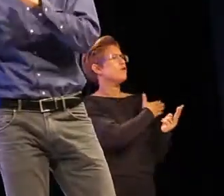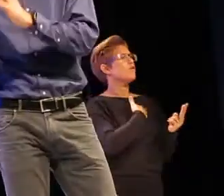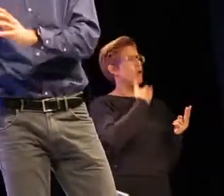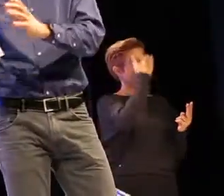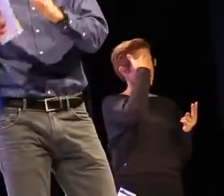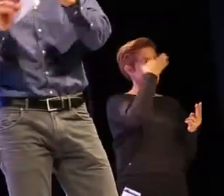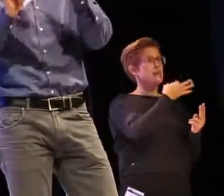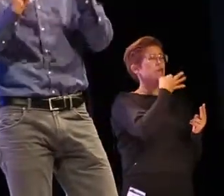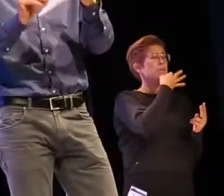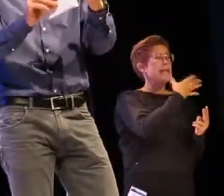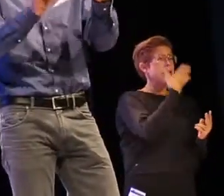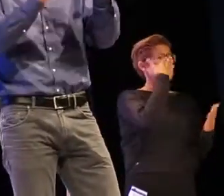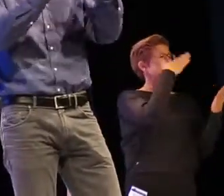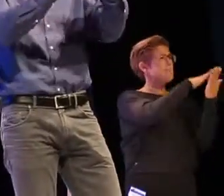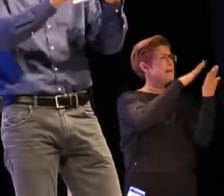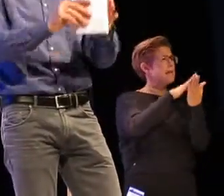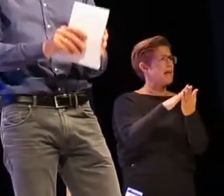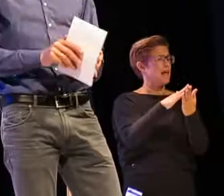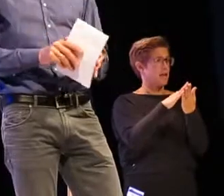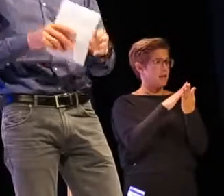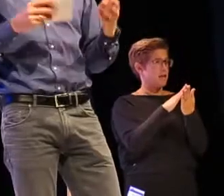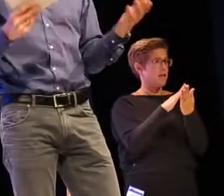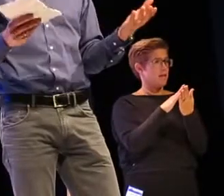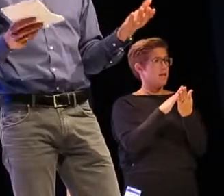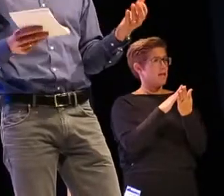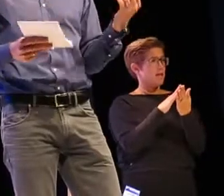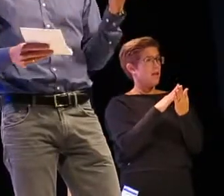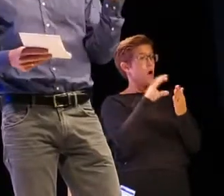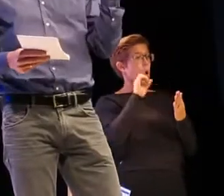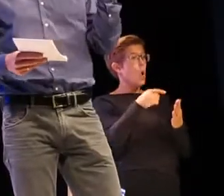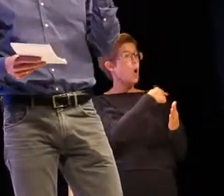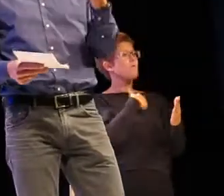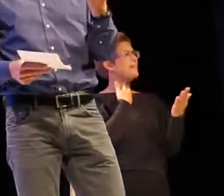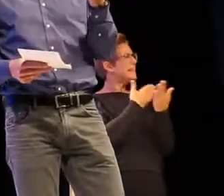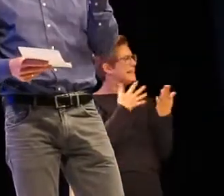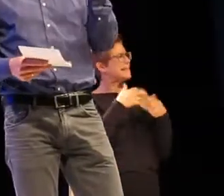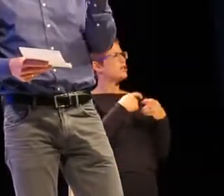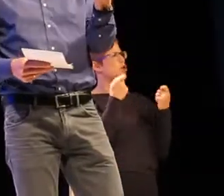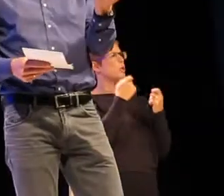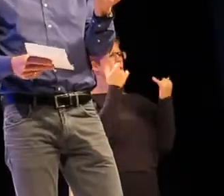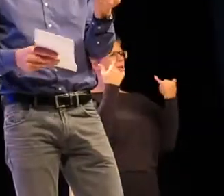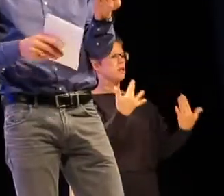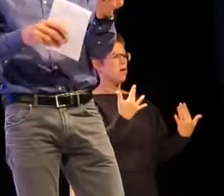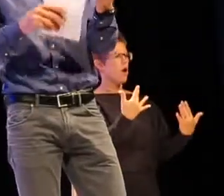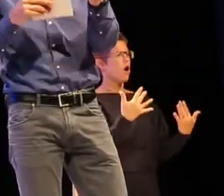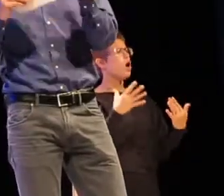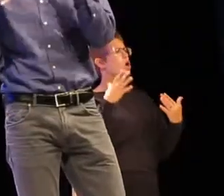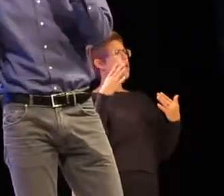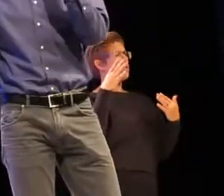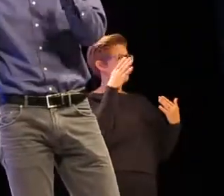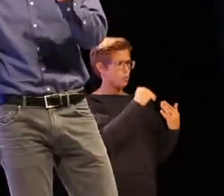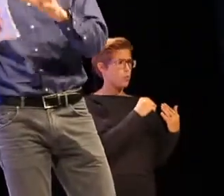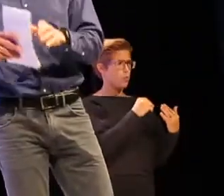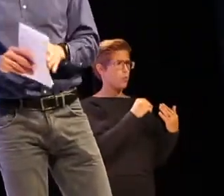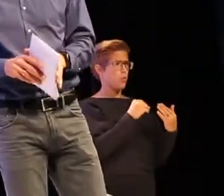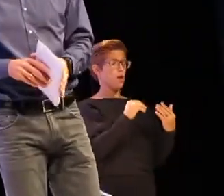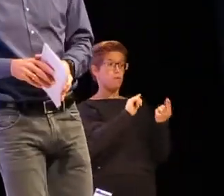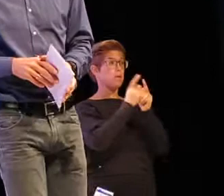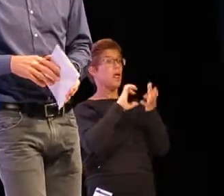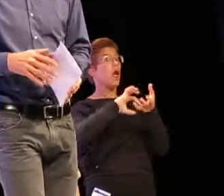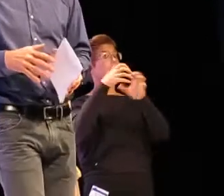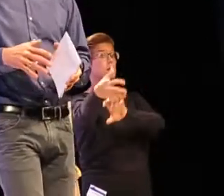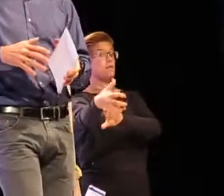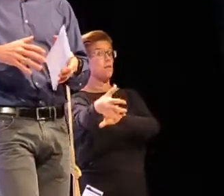de här katastrofala konsekvenserna som mänskligheten står inför om vi inte gör någonting måste vi ha på bordet. Docka dem med